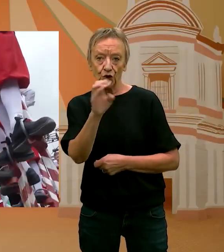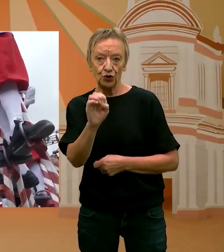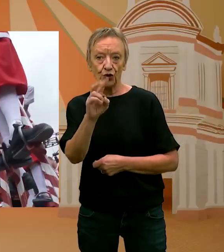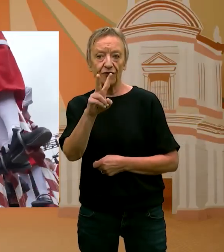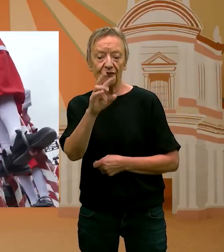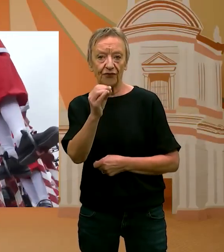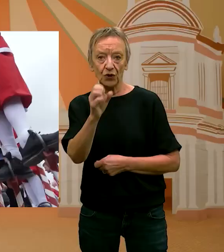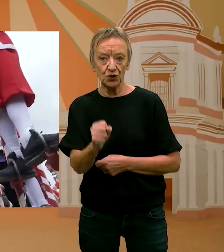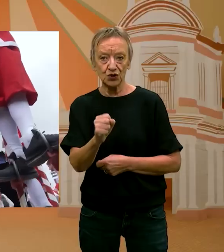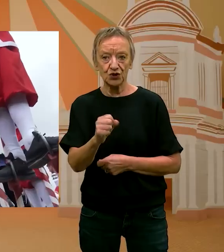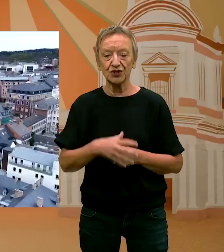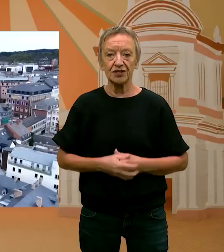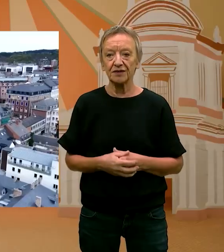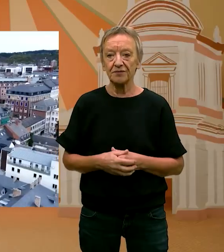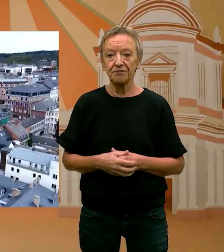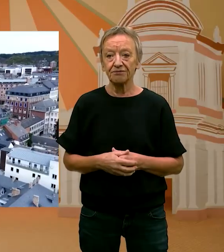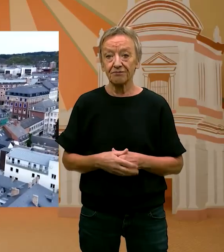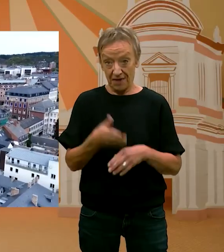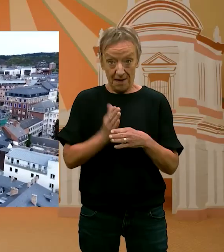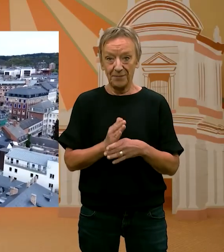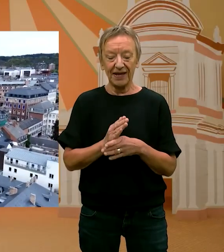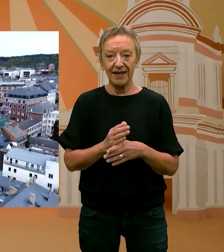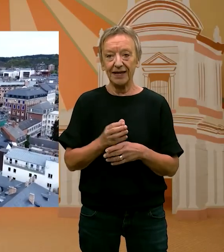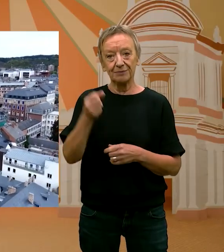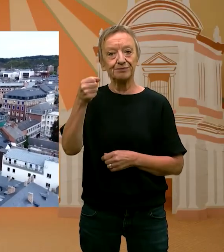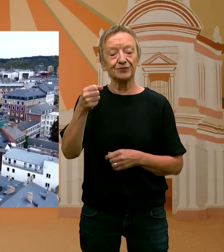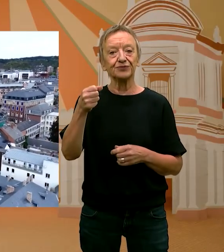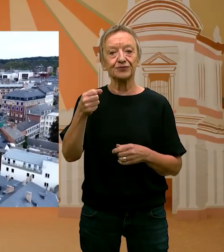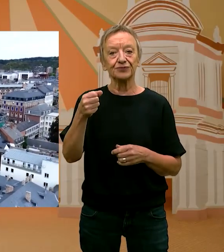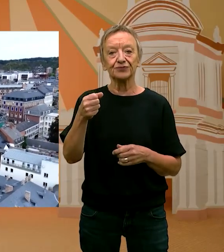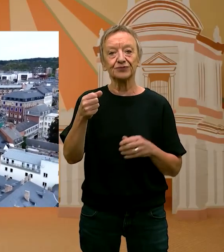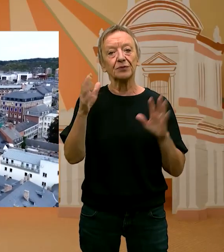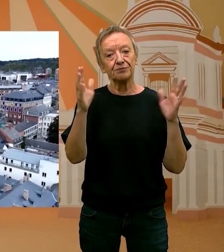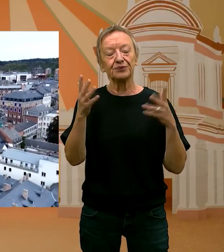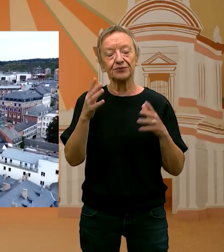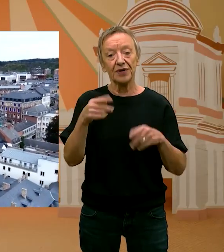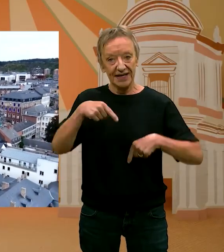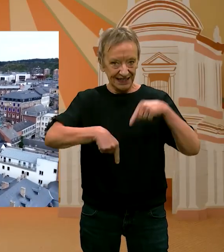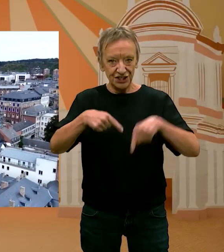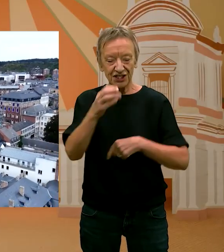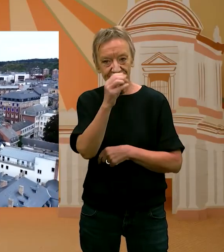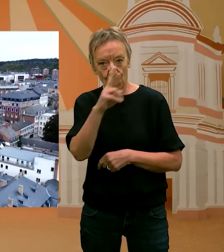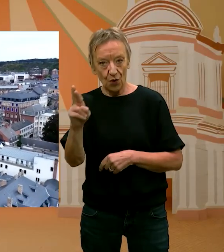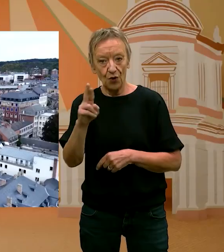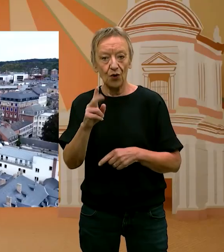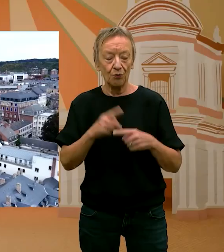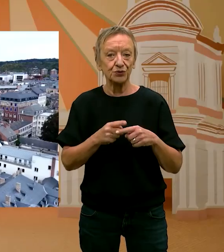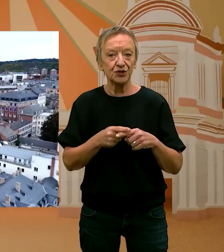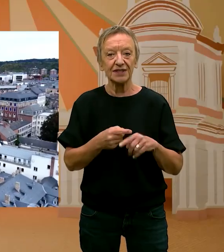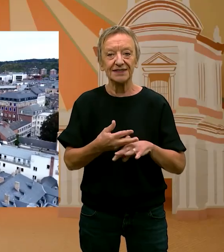les chasses d'or et les chasses d'argent. Et je tiens à rajouter, pour l'avoir vécu hier, vraiment ce moment où on rentre sur la place, on voit cette foule, on